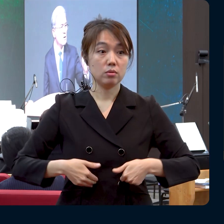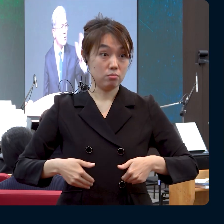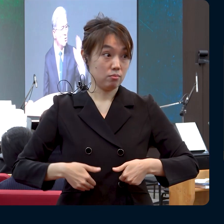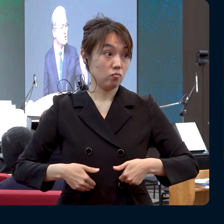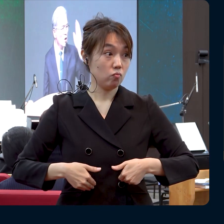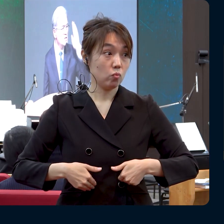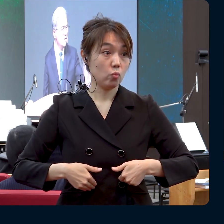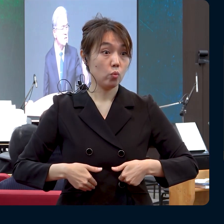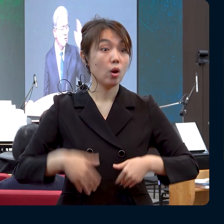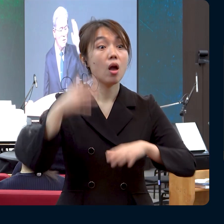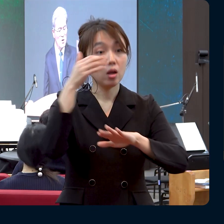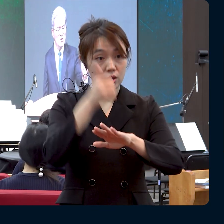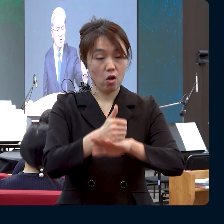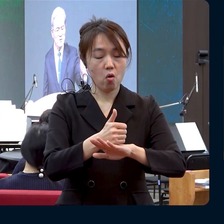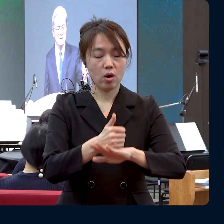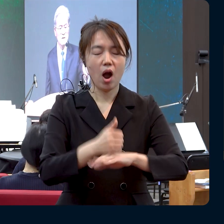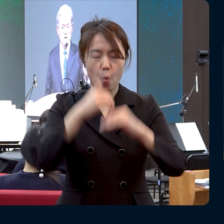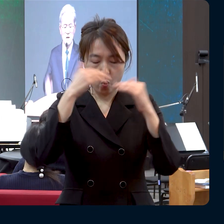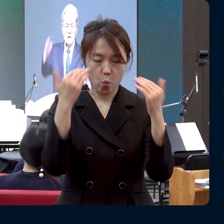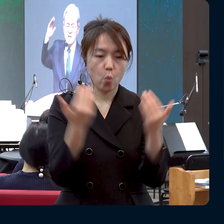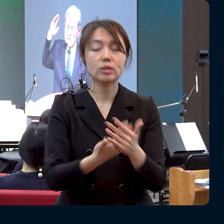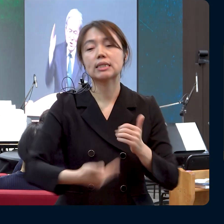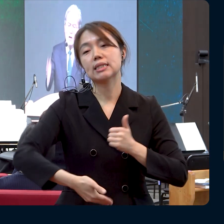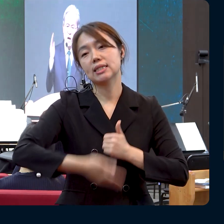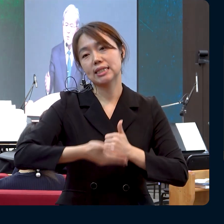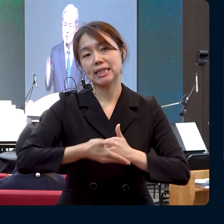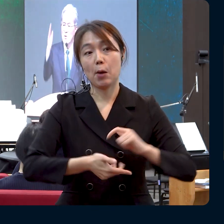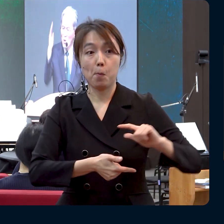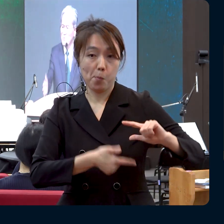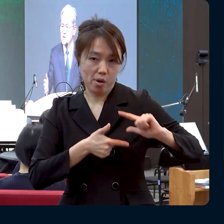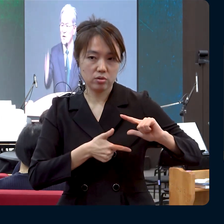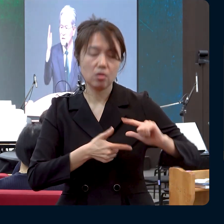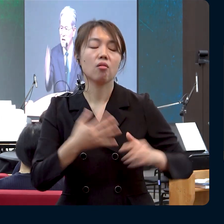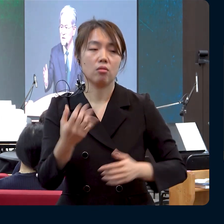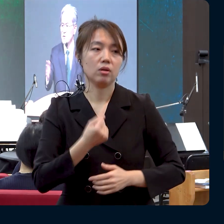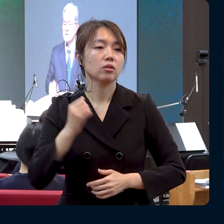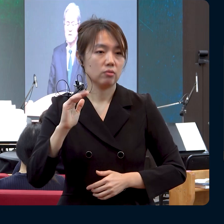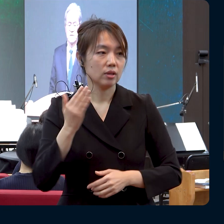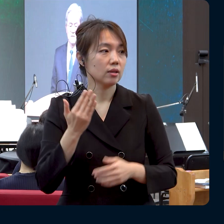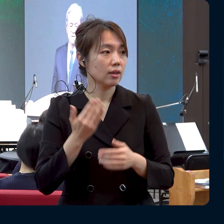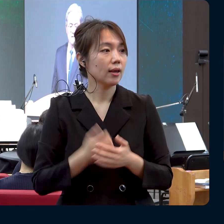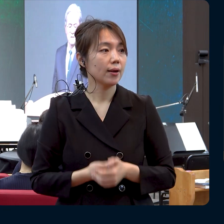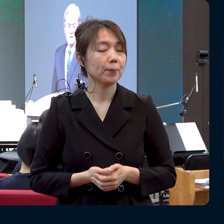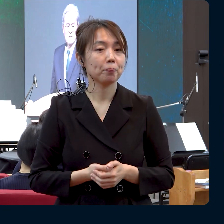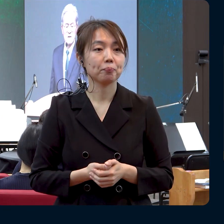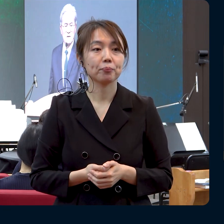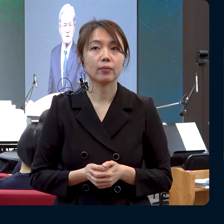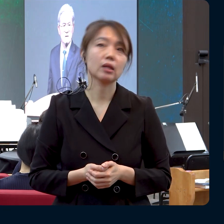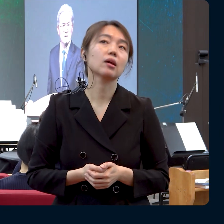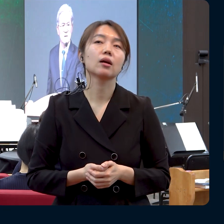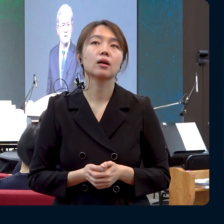예, 온전한 칭찬과 명성이 없이는 진정한 행복은 없는 거예요, 이 땅에서는요.